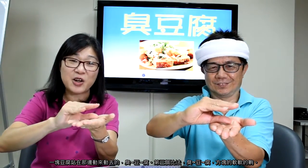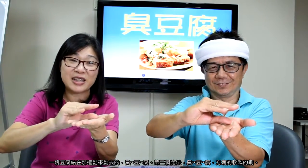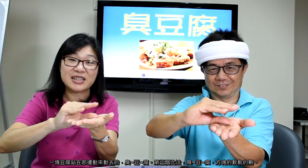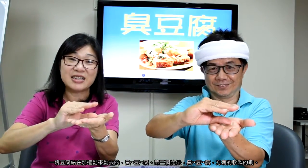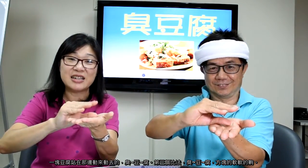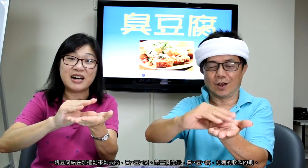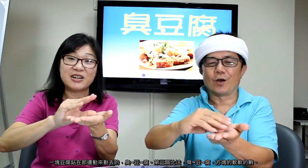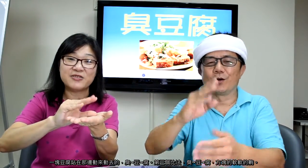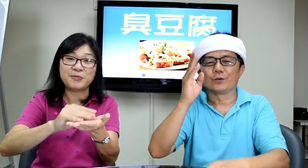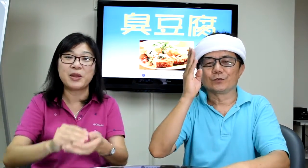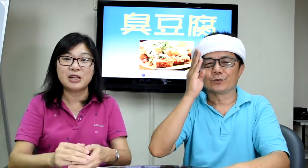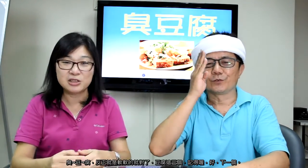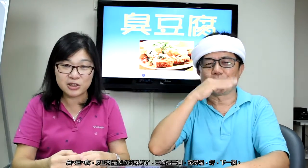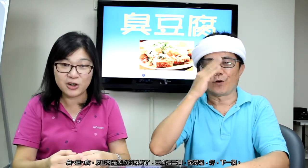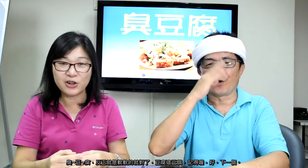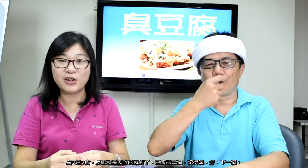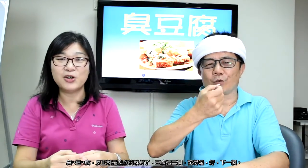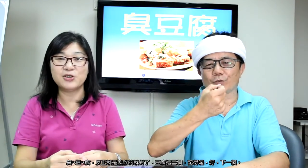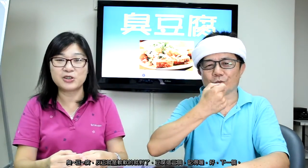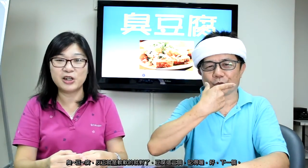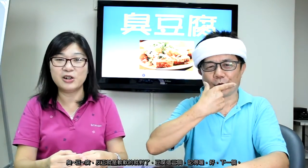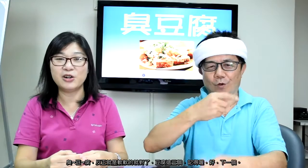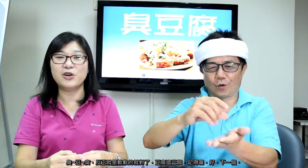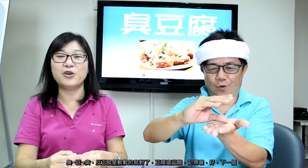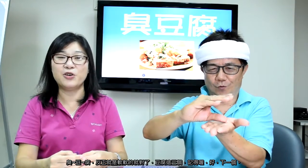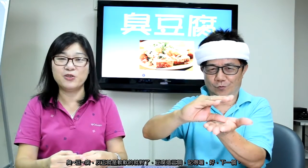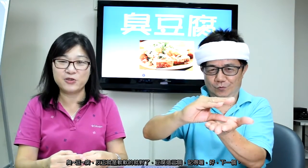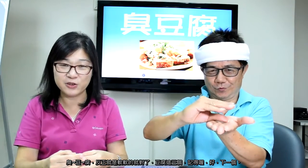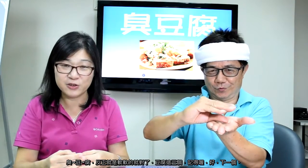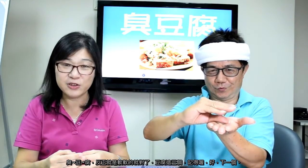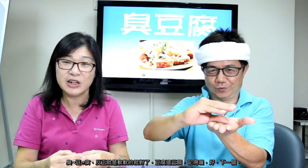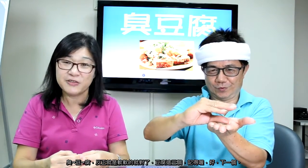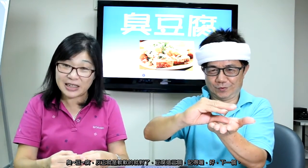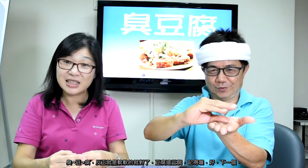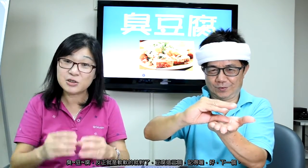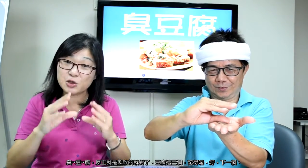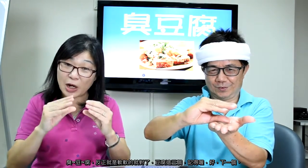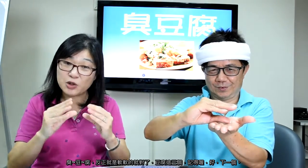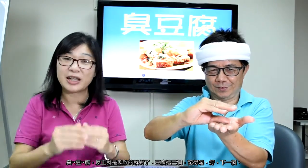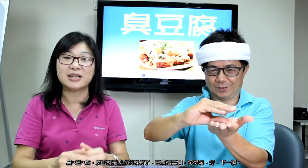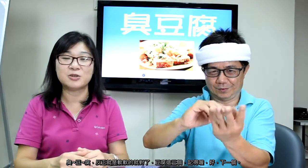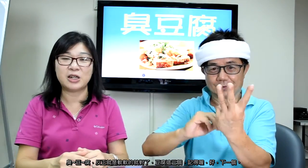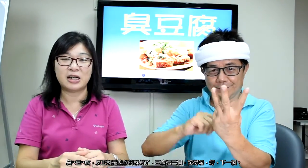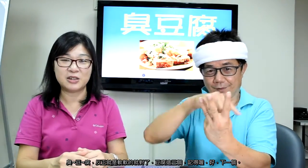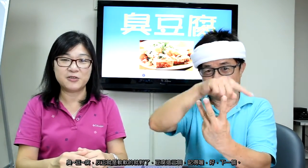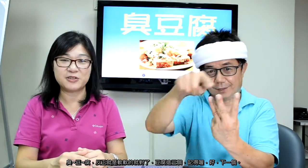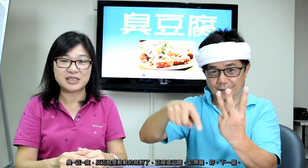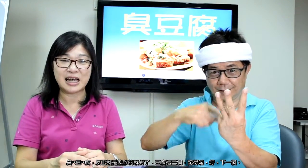软的。好，臭豆腐，反正就是软软的就对了。豆腐这三